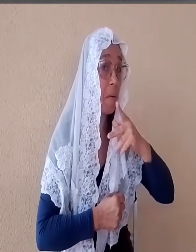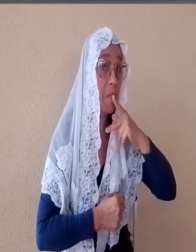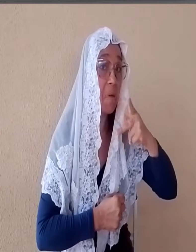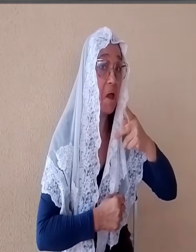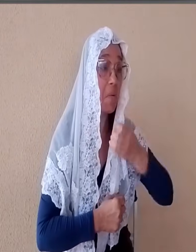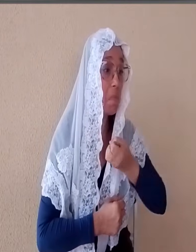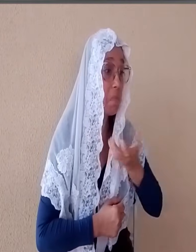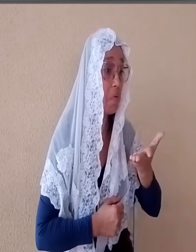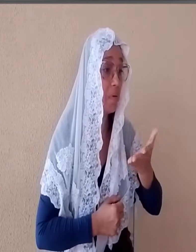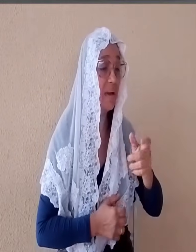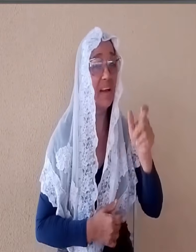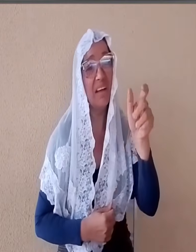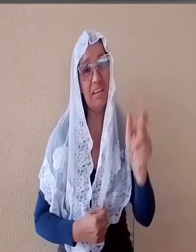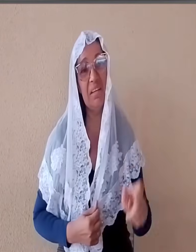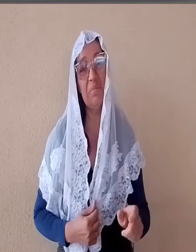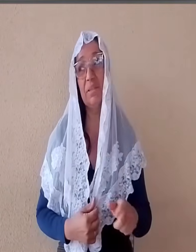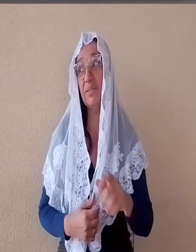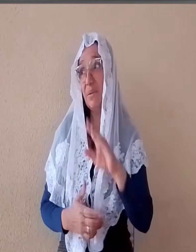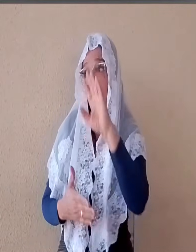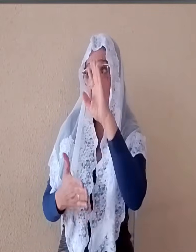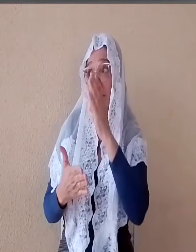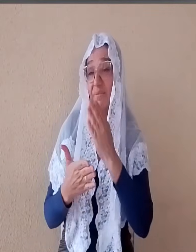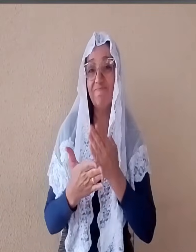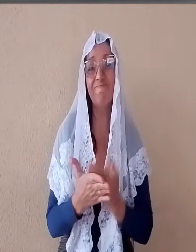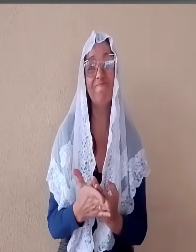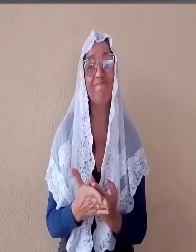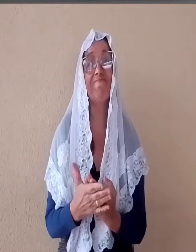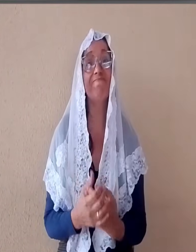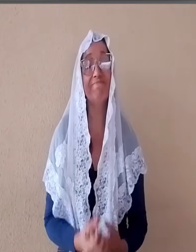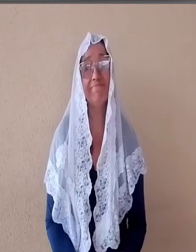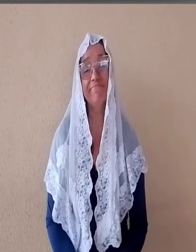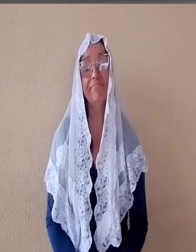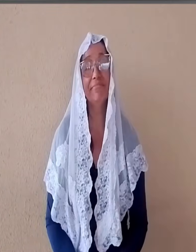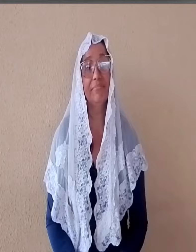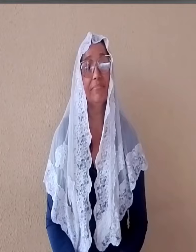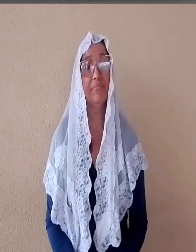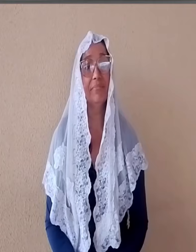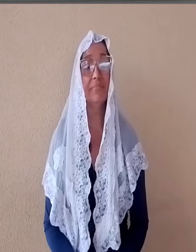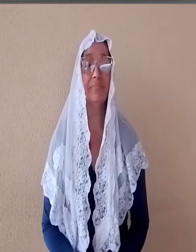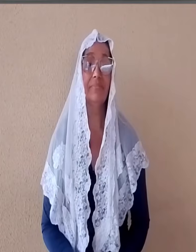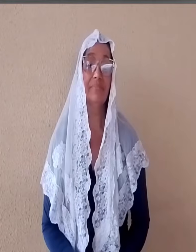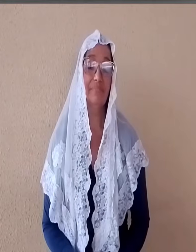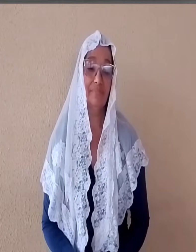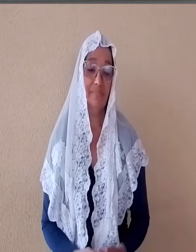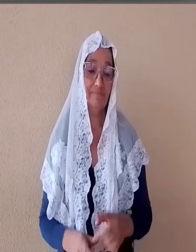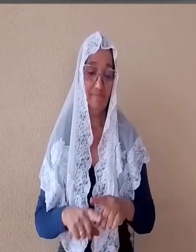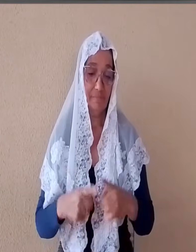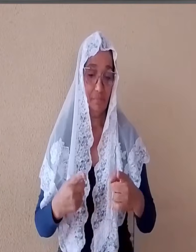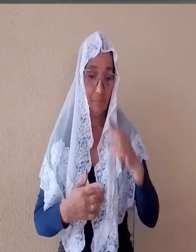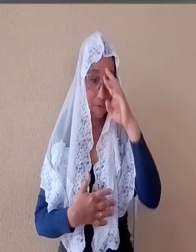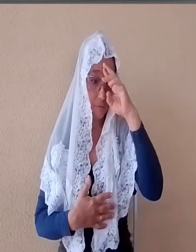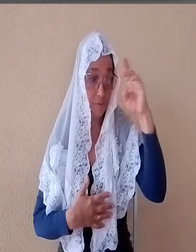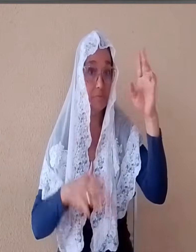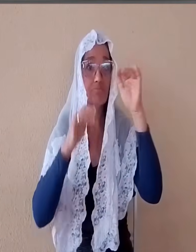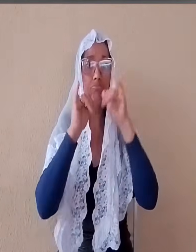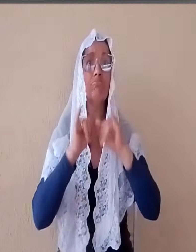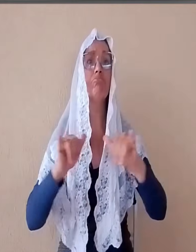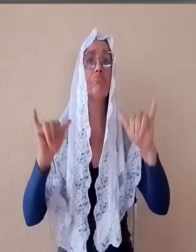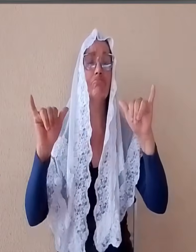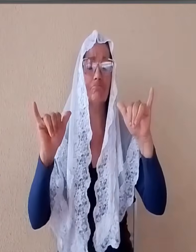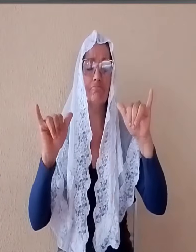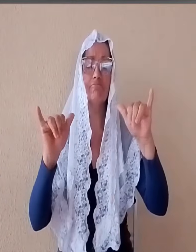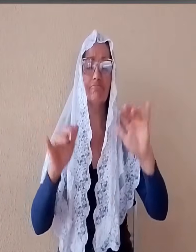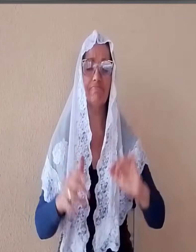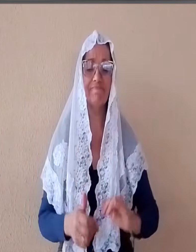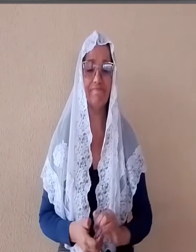está, você não vai levar ela. Bendito é o nome do Senhor. Você não vai pagar ela. Bendito é o nome do Senhor. Ah, mas o que